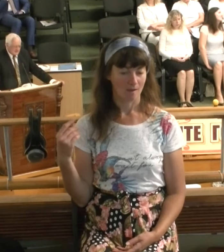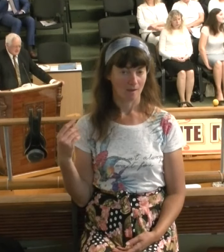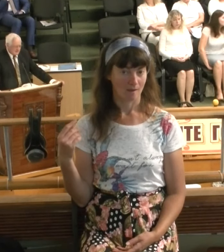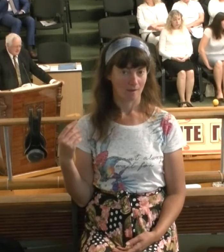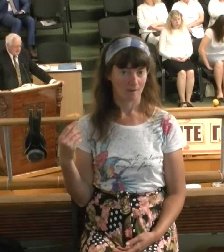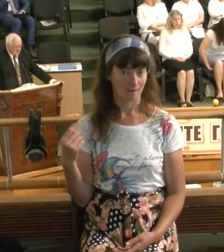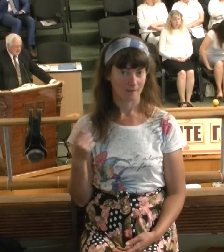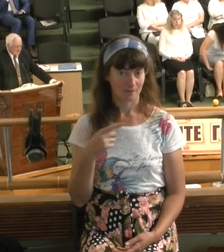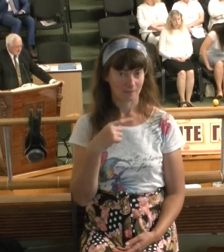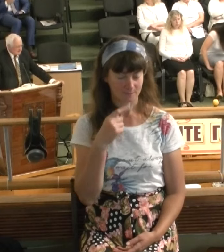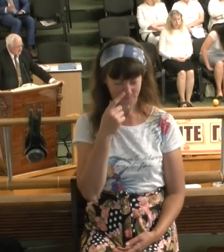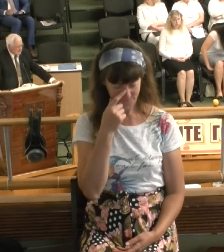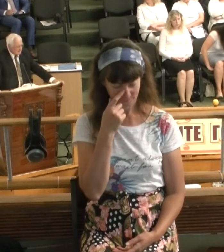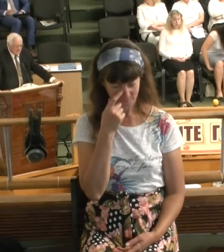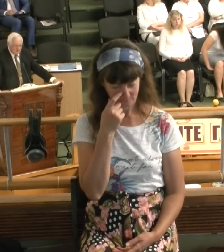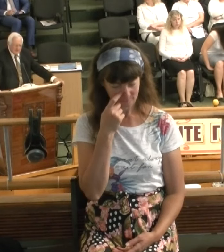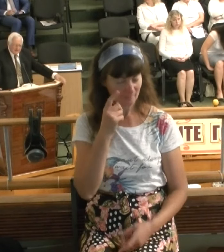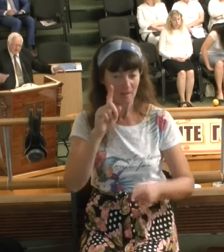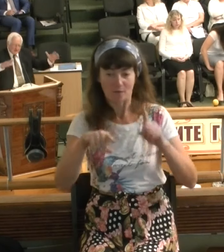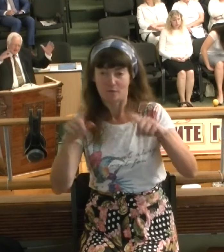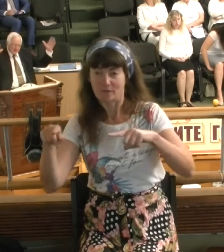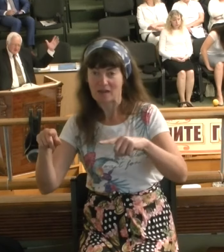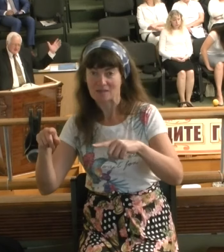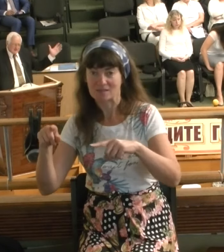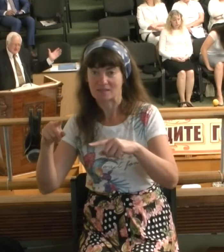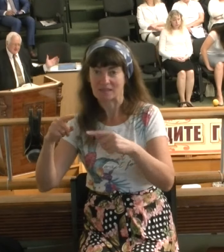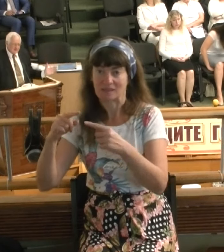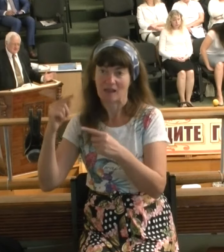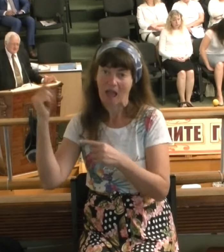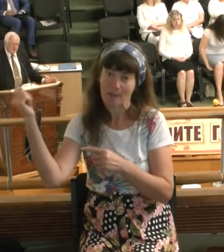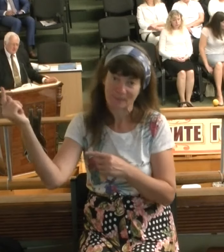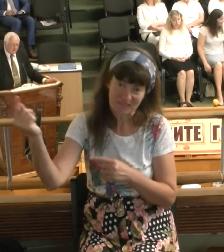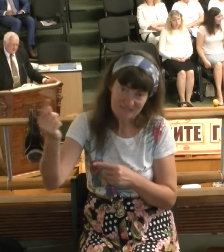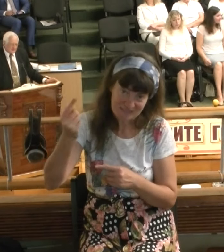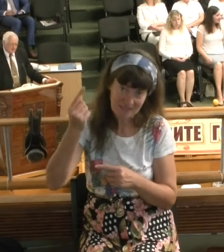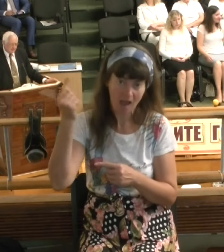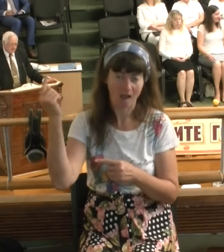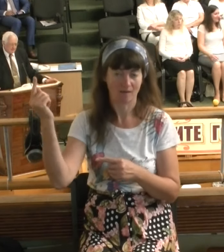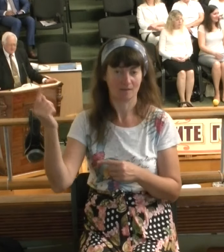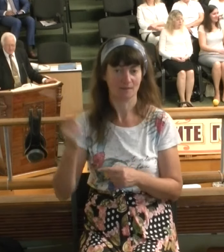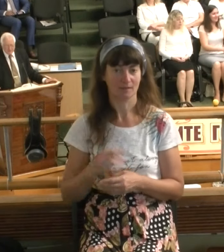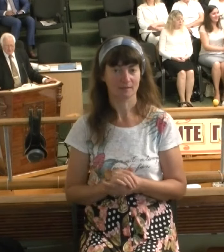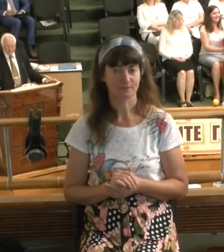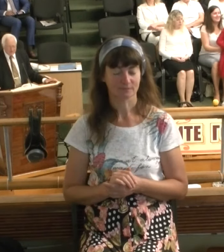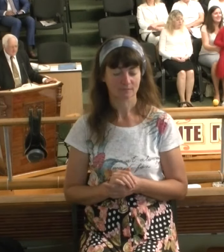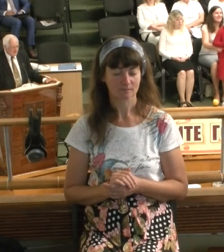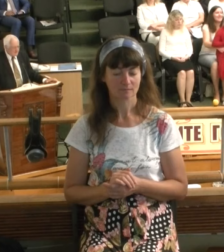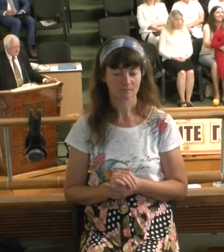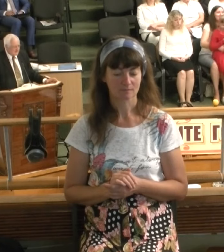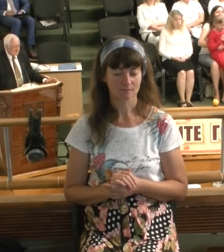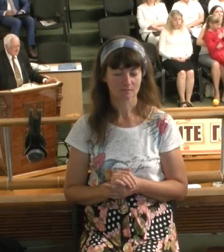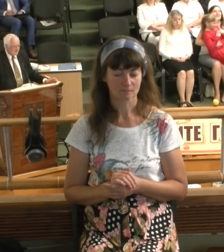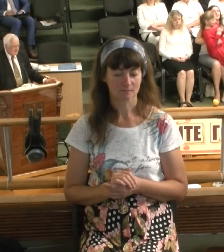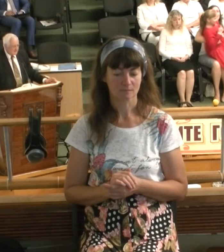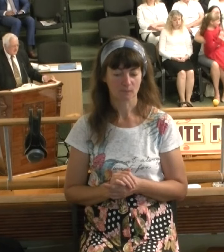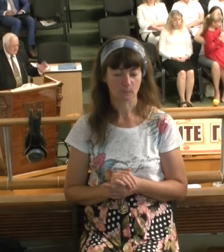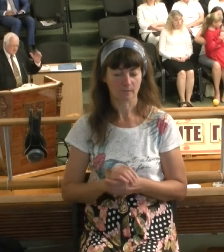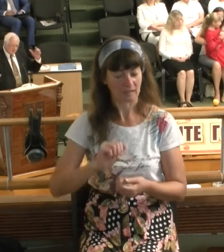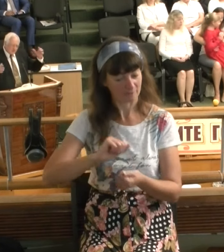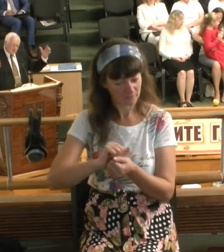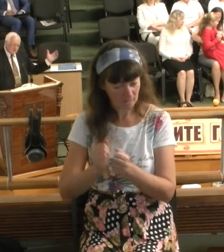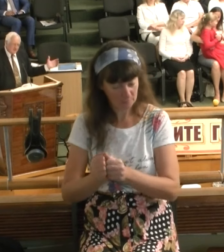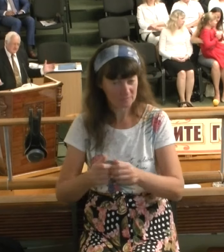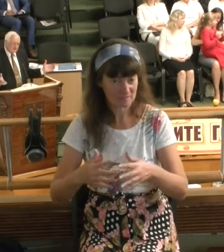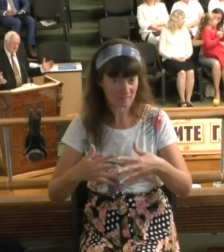приходилось слышать. В разных районах, в разных частях нашей области. И в них, хоть в Каменке,